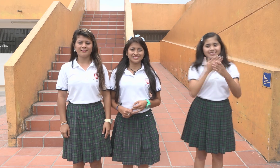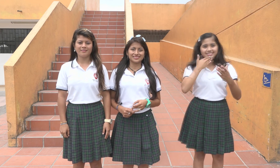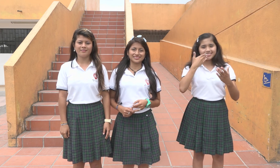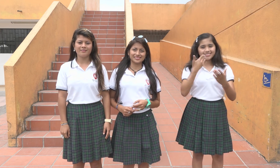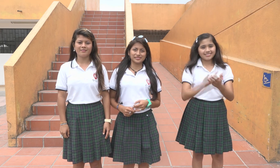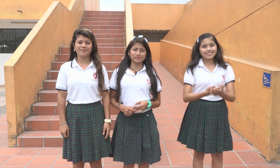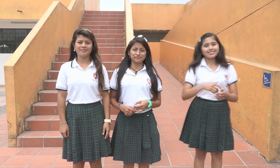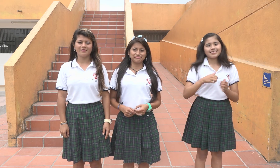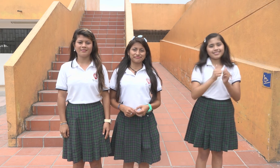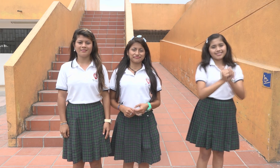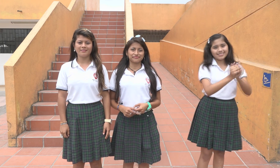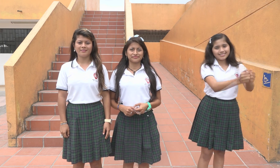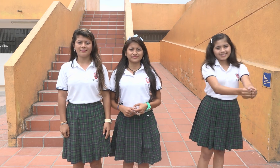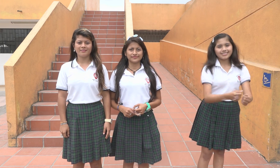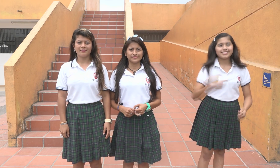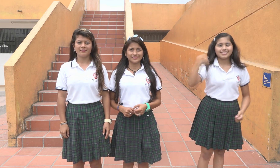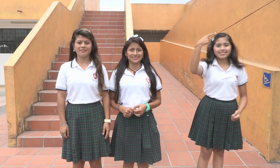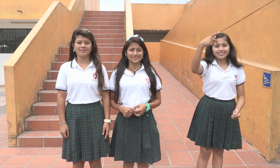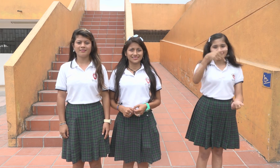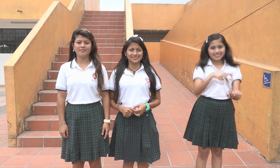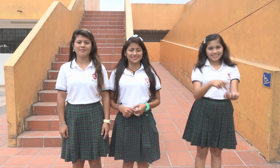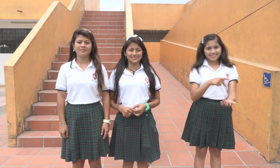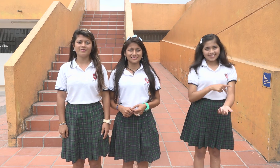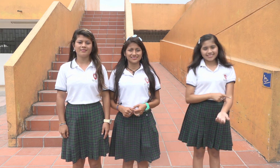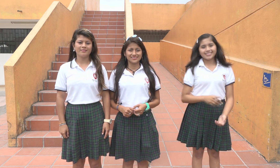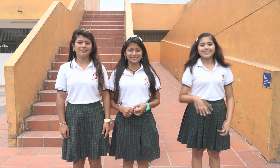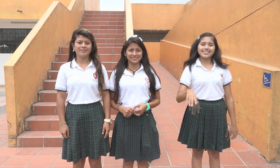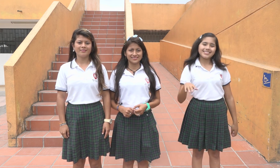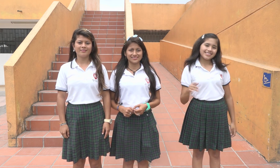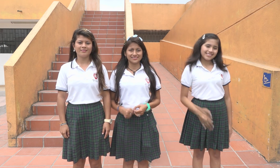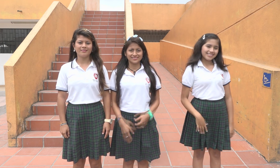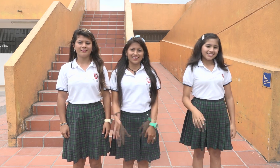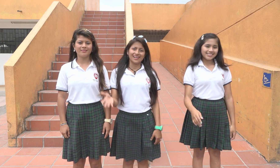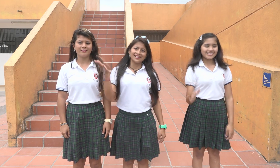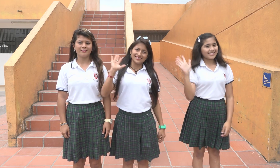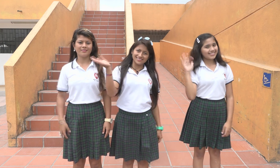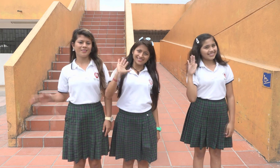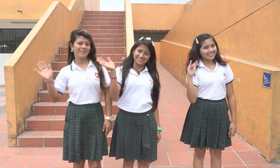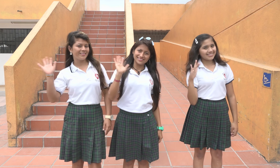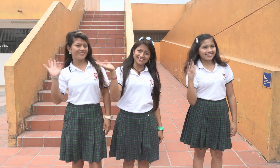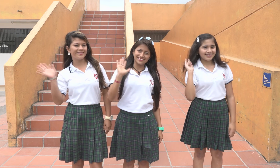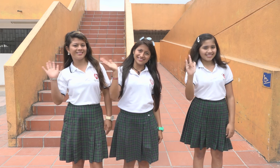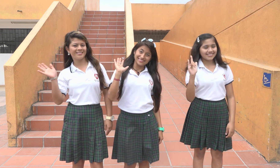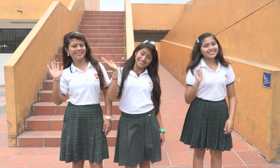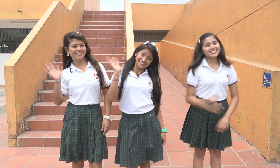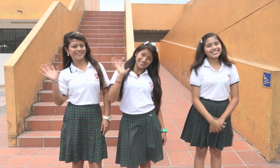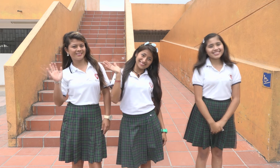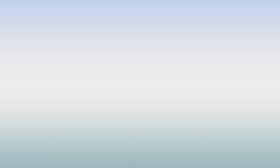Amigos, gracias por acompañarnos. Hasta el próximo programa. Chao.